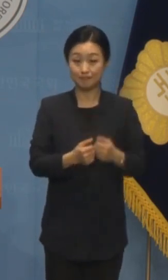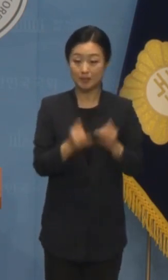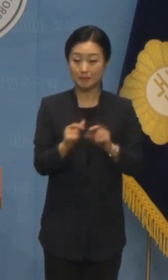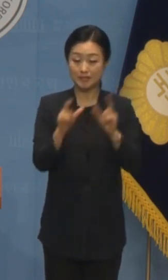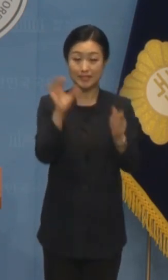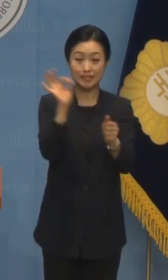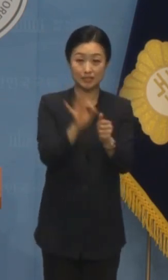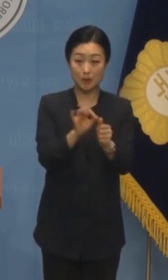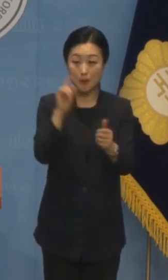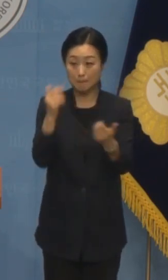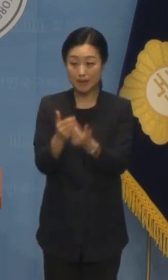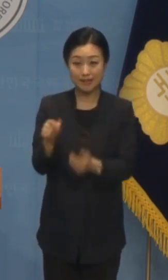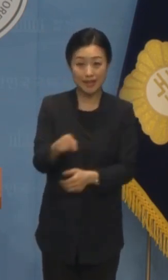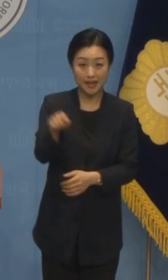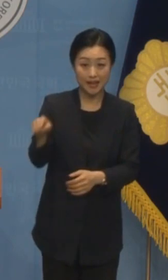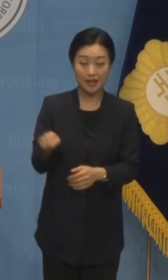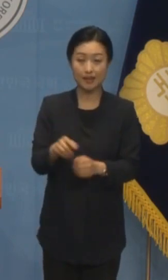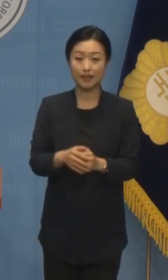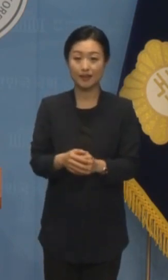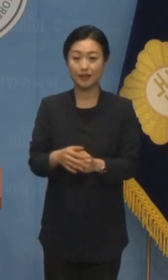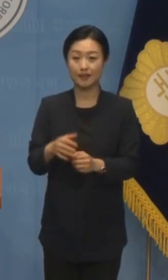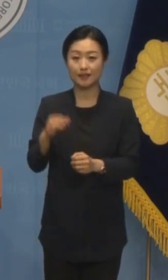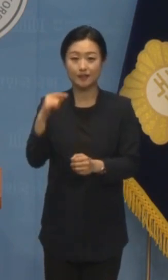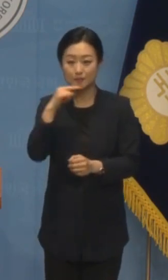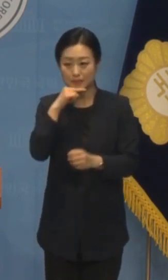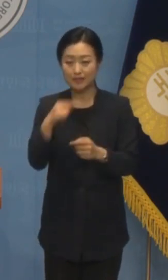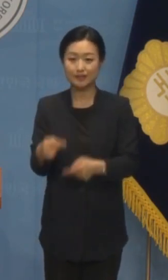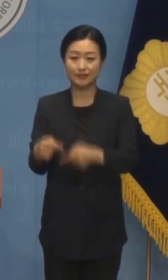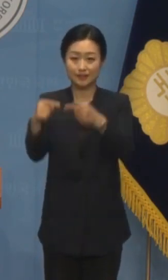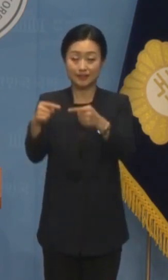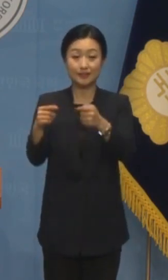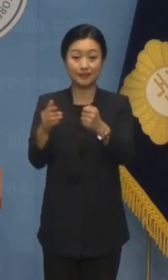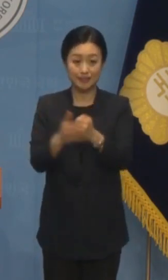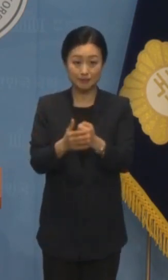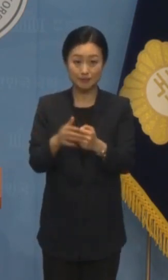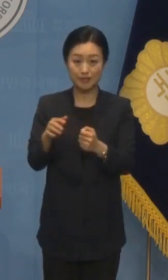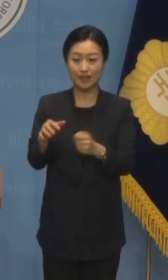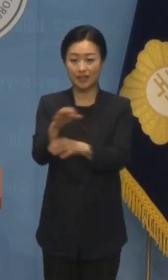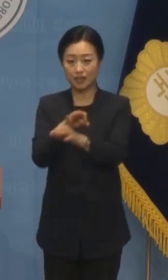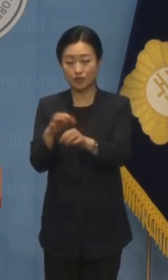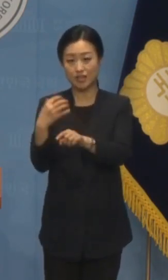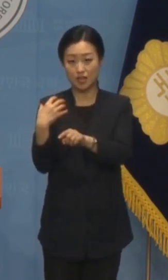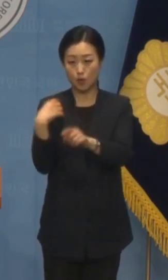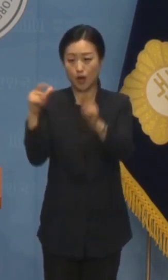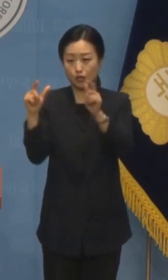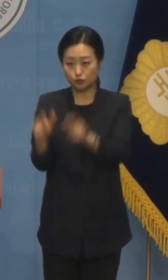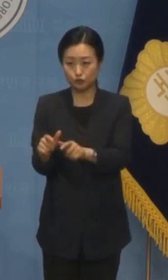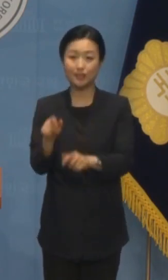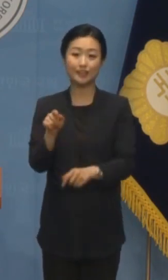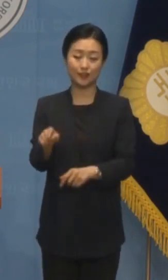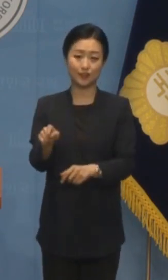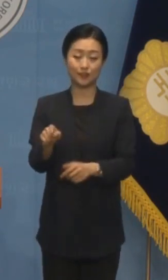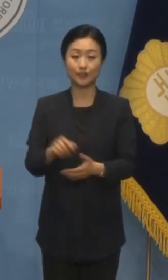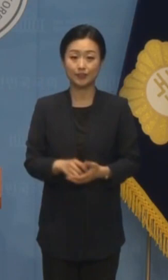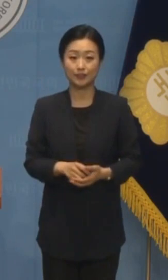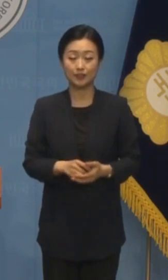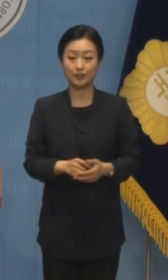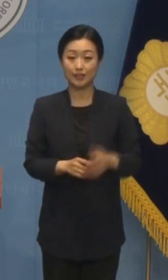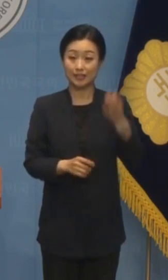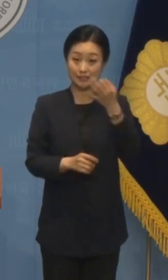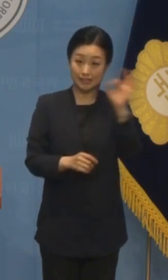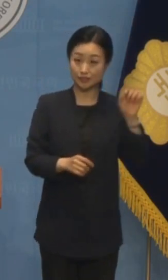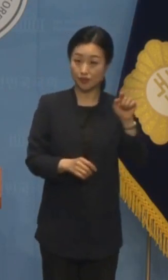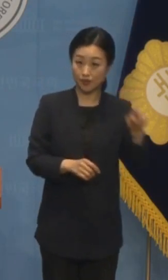민생회복지원금에 반대하는 것은 재정의 경기 조절 기능, 나아가서 재정의 경제 역할 자체를 축소하고자 하는 것이고